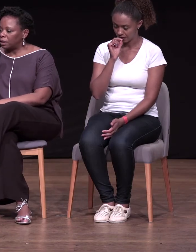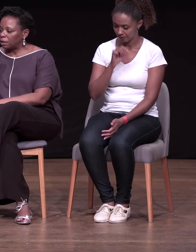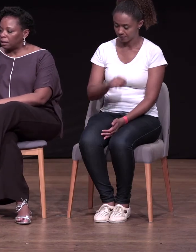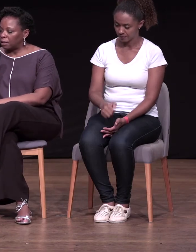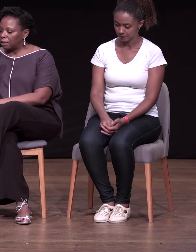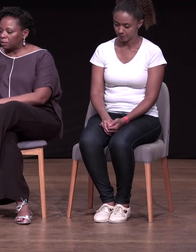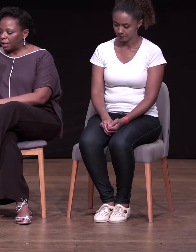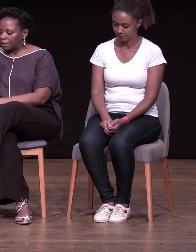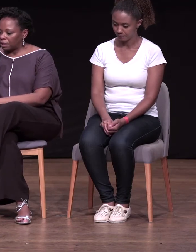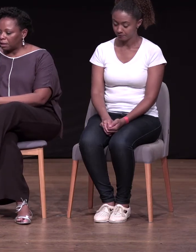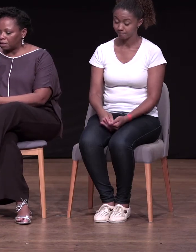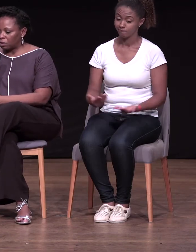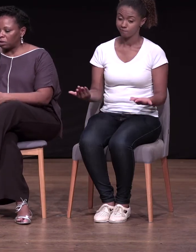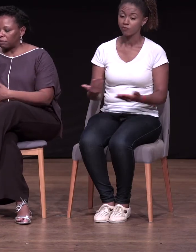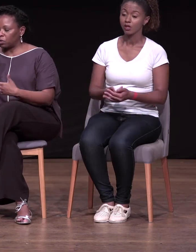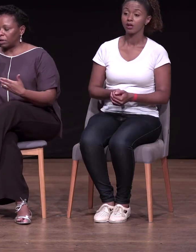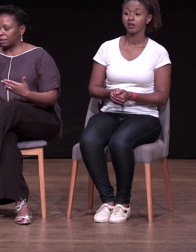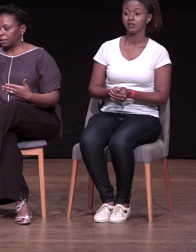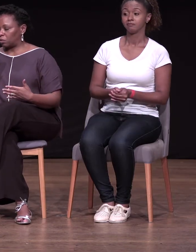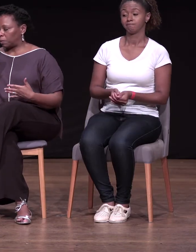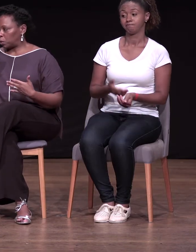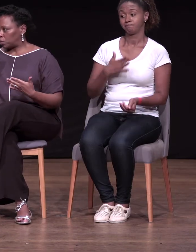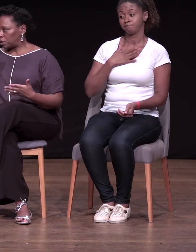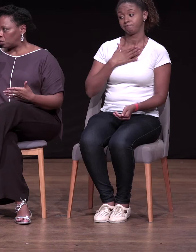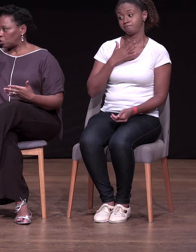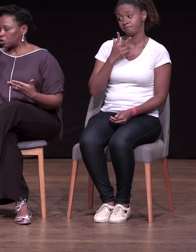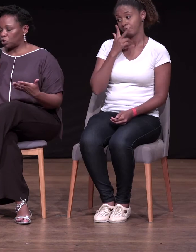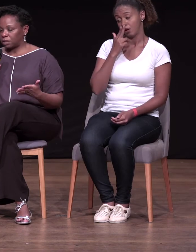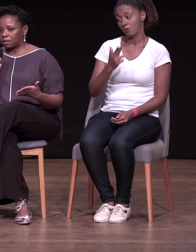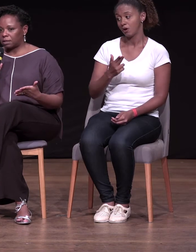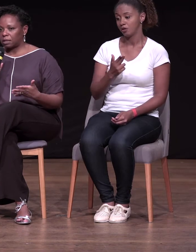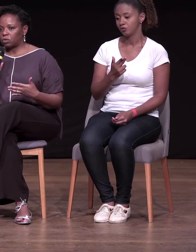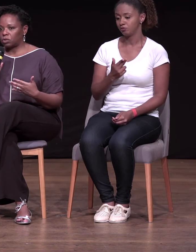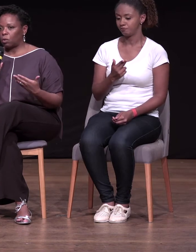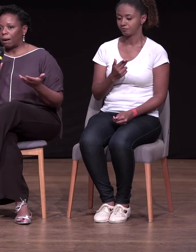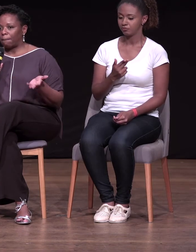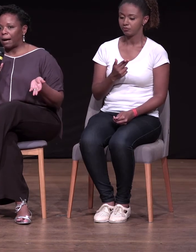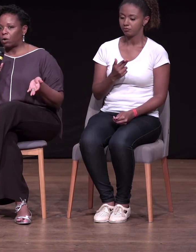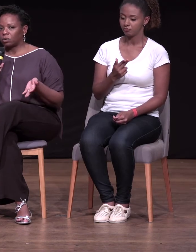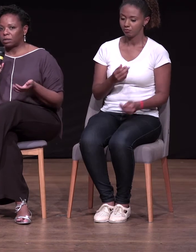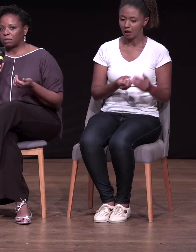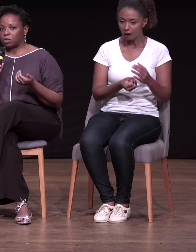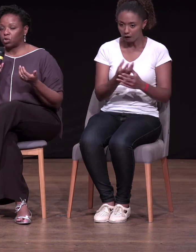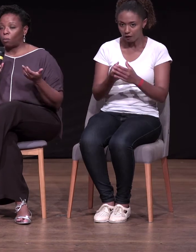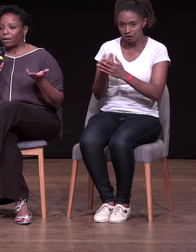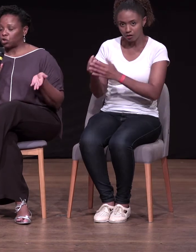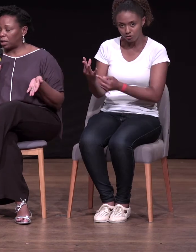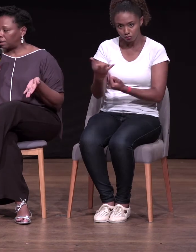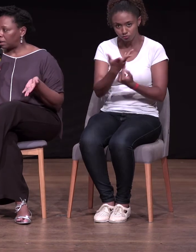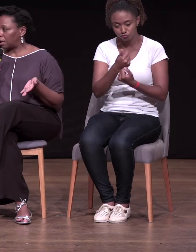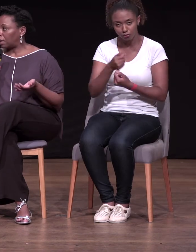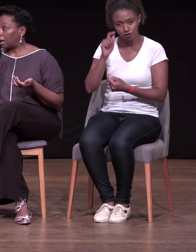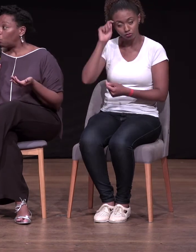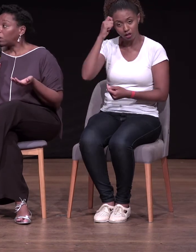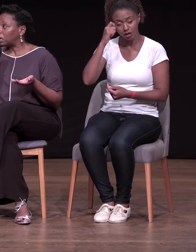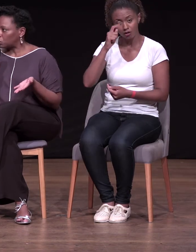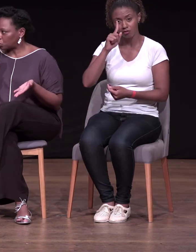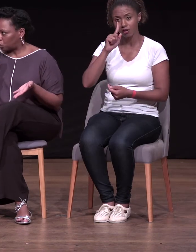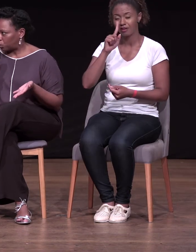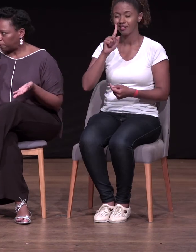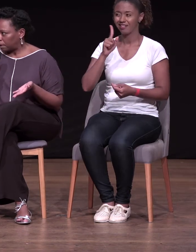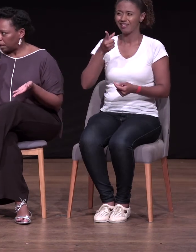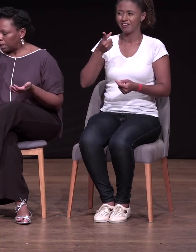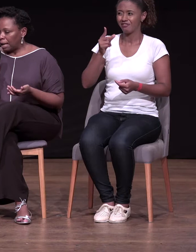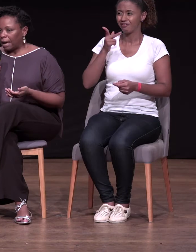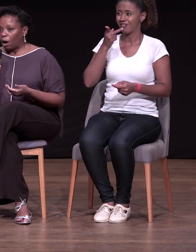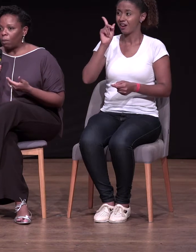acho que essa questão da vinculação da produção de artistas negros a uma pauta que seja uma agenda é um